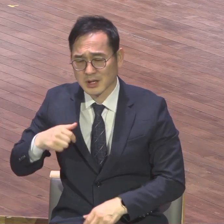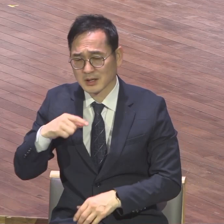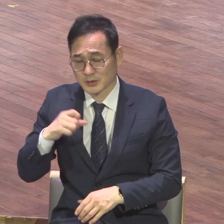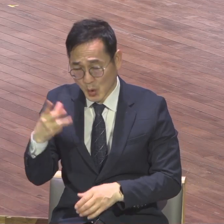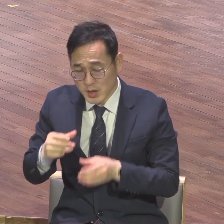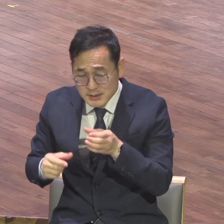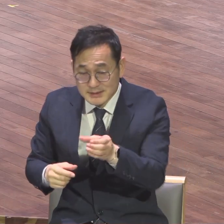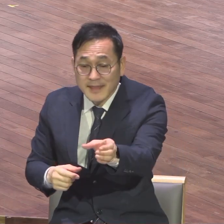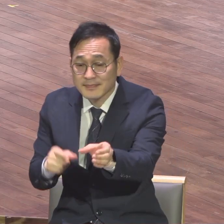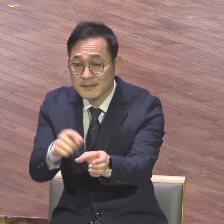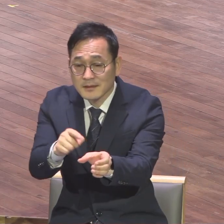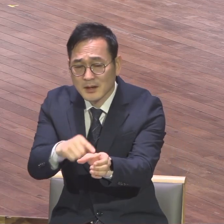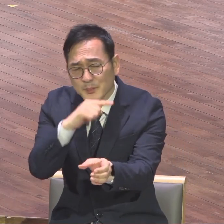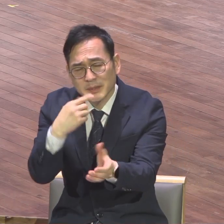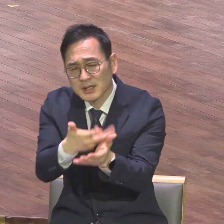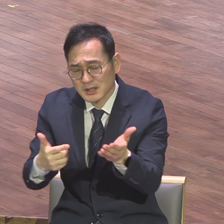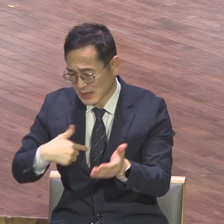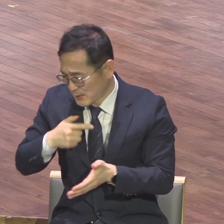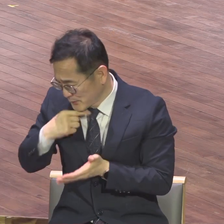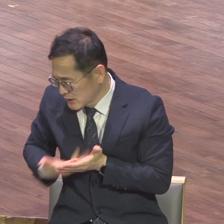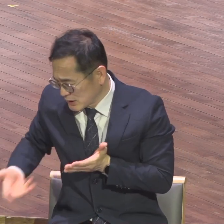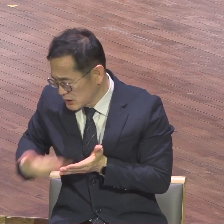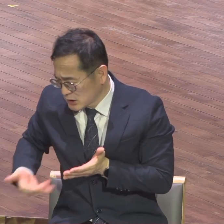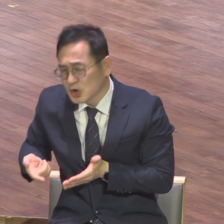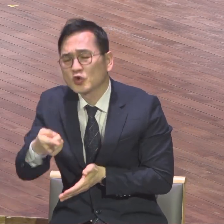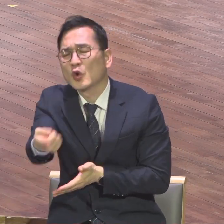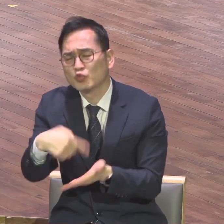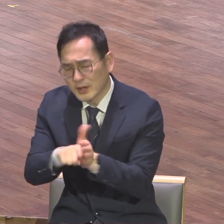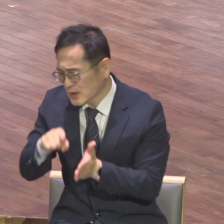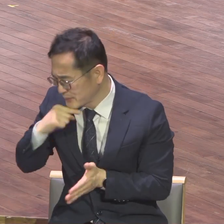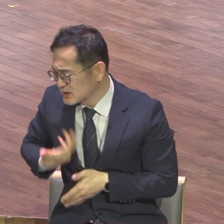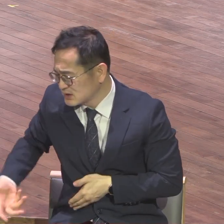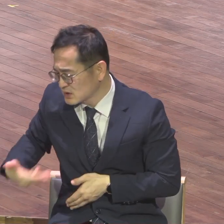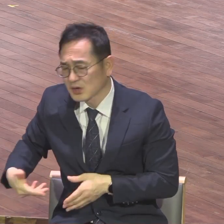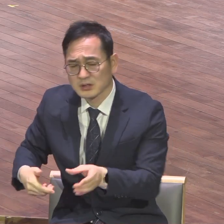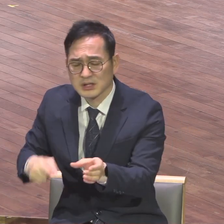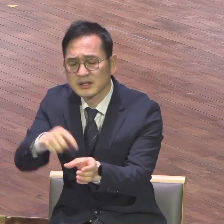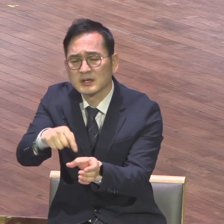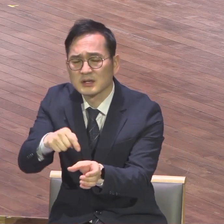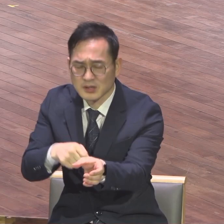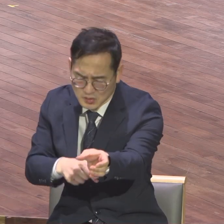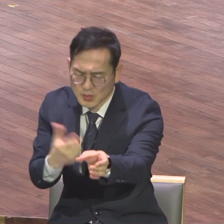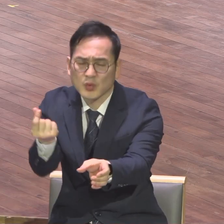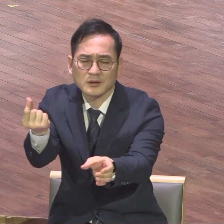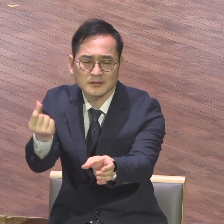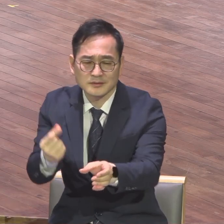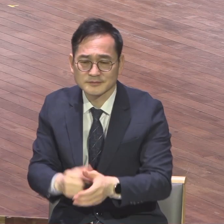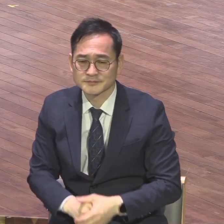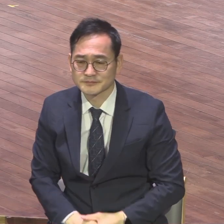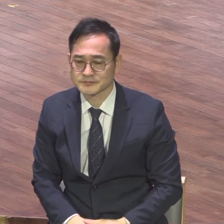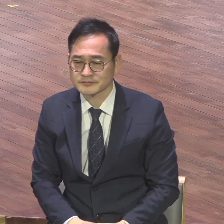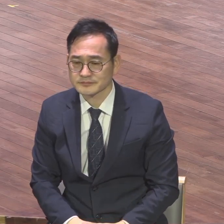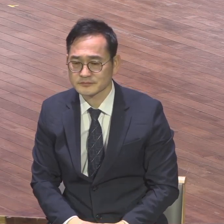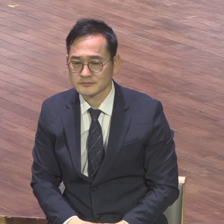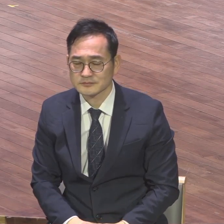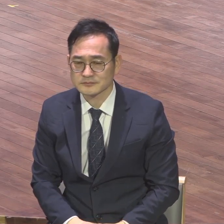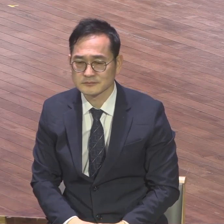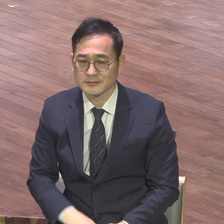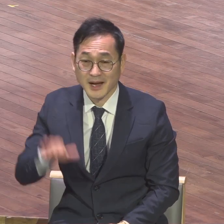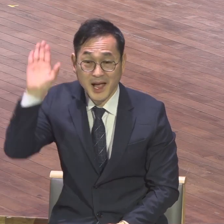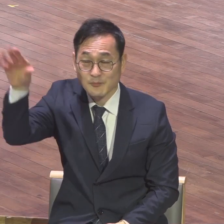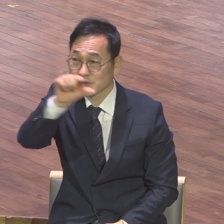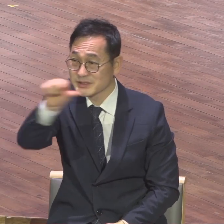곧 언약의 피니라. 언약의 피다. 예수 그리스도께서 앞으로 흘리실 십자가 보혈